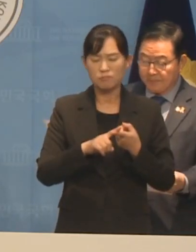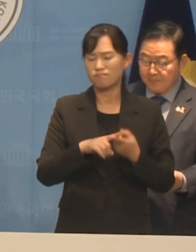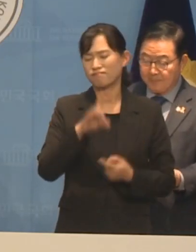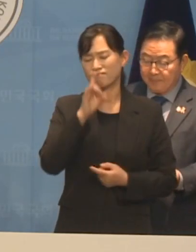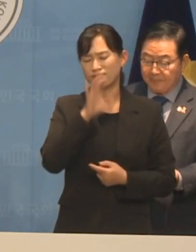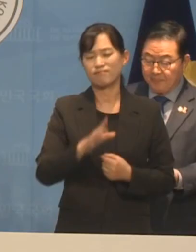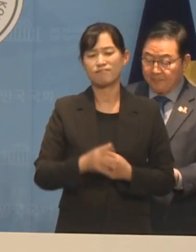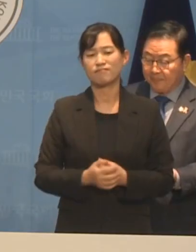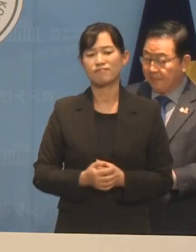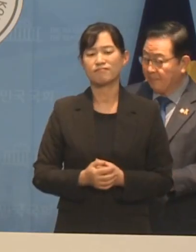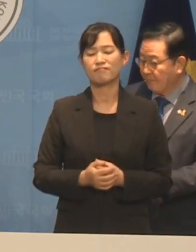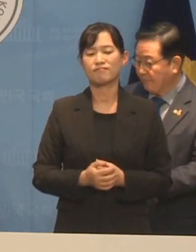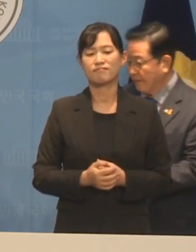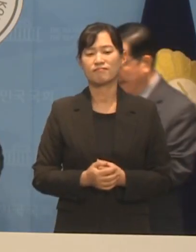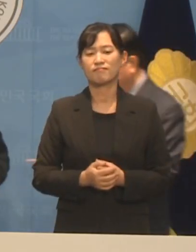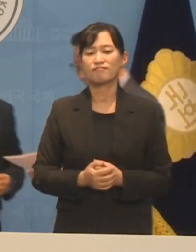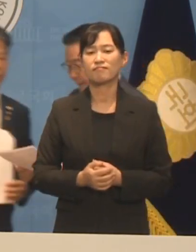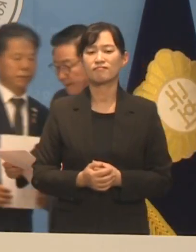됩니다.